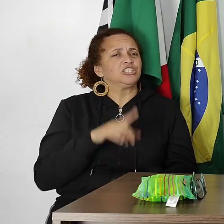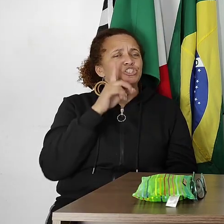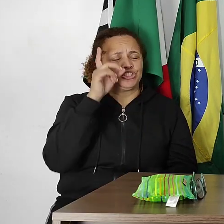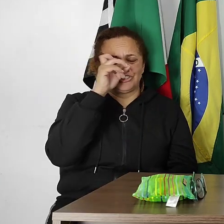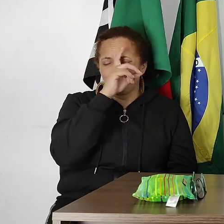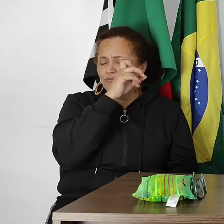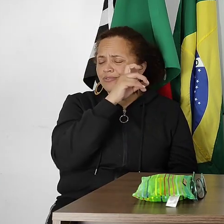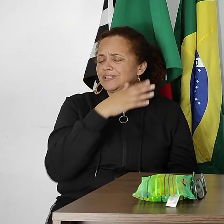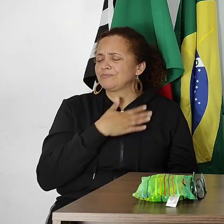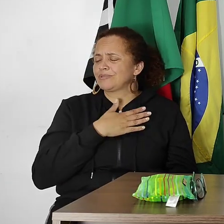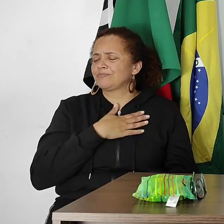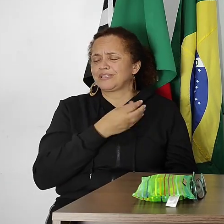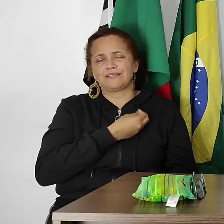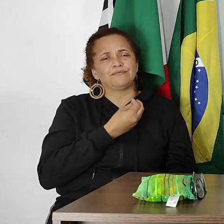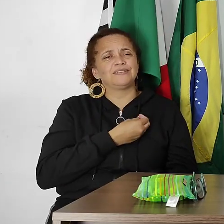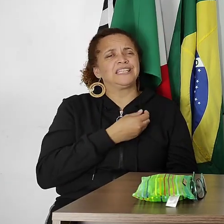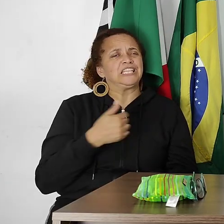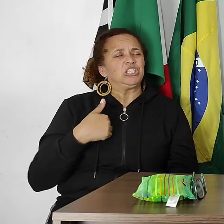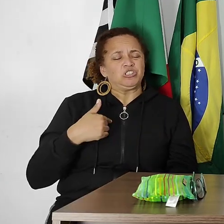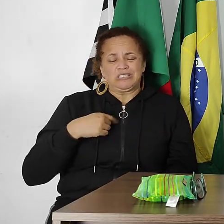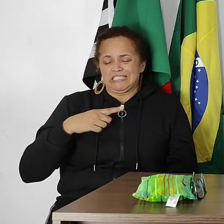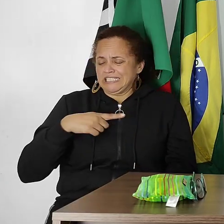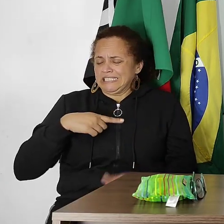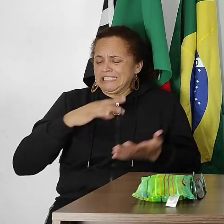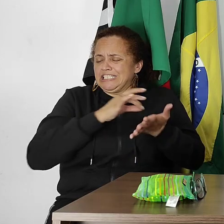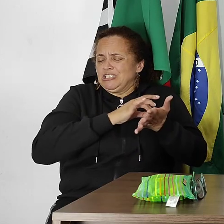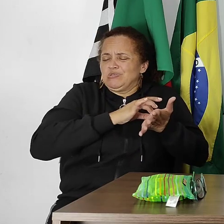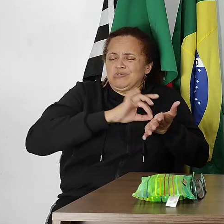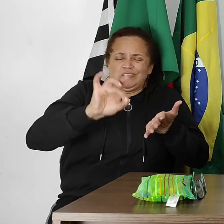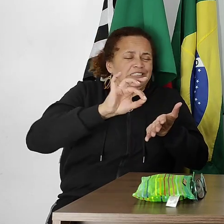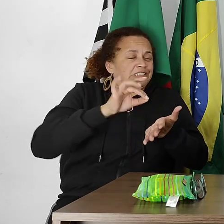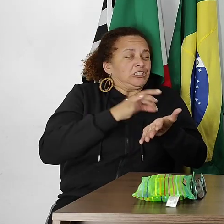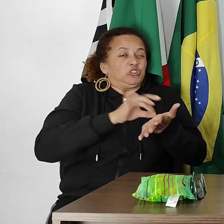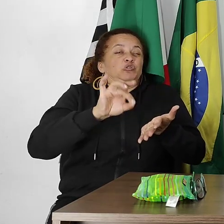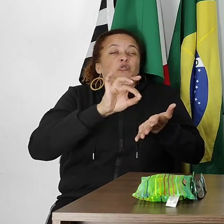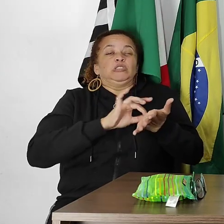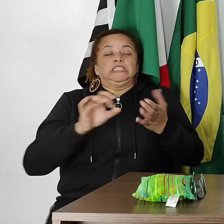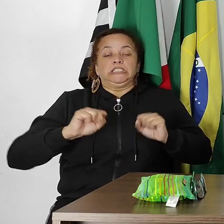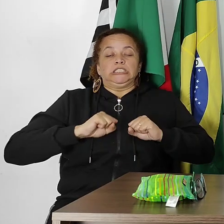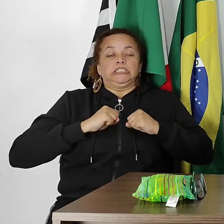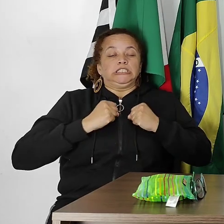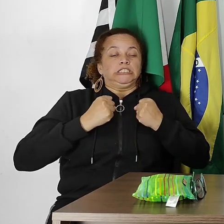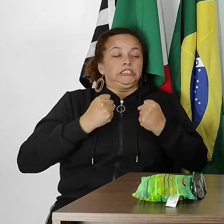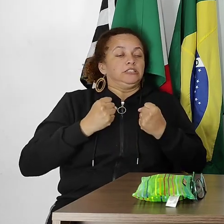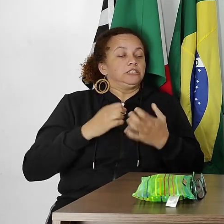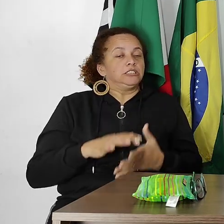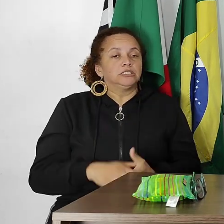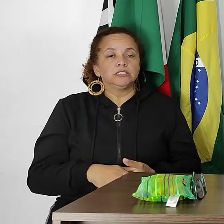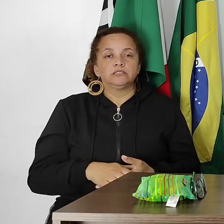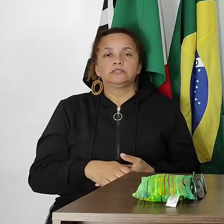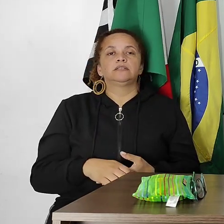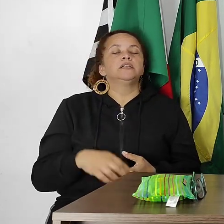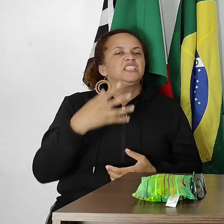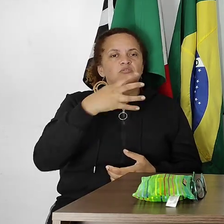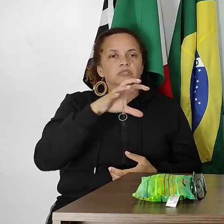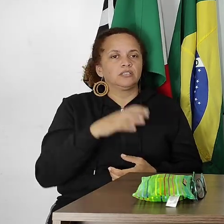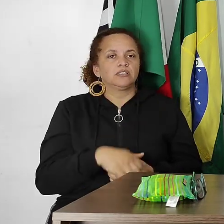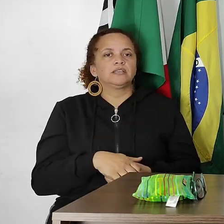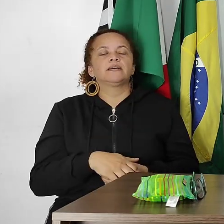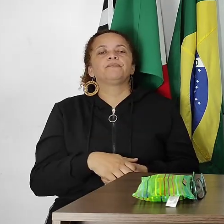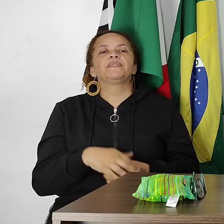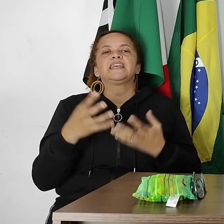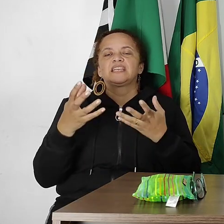e eu tinha um ódio tão grande dele, e eu falava, não, E ele queria, às vezes, pegar o Bruno para